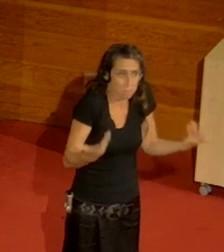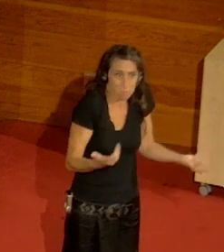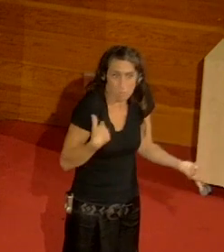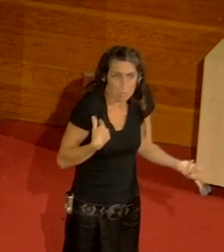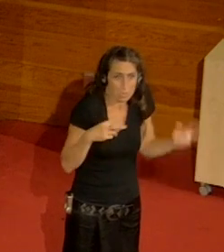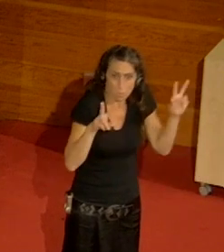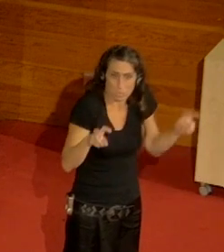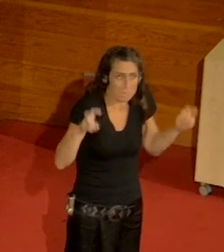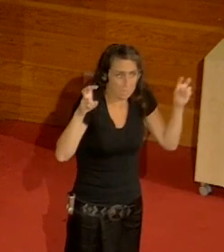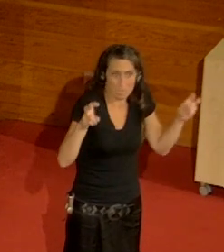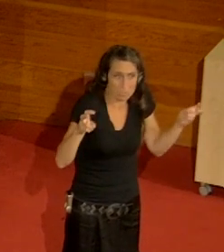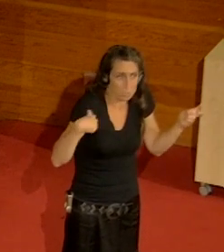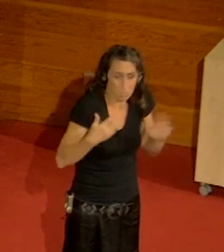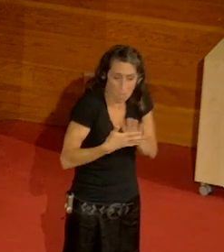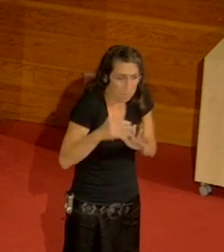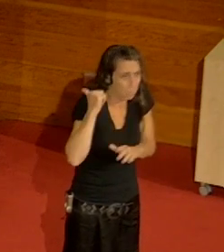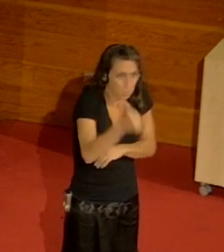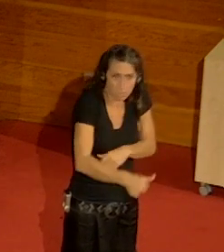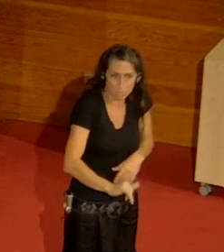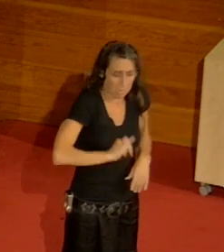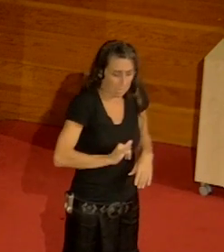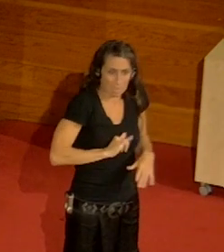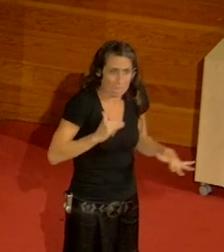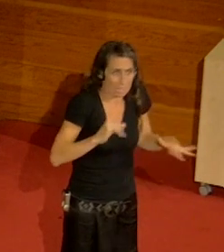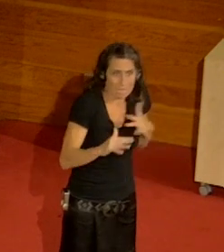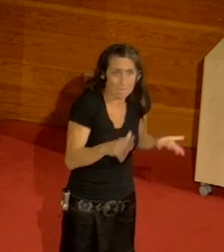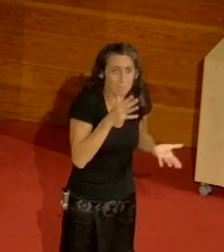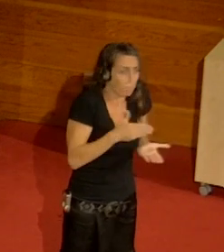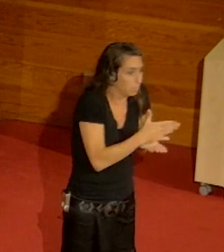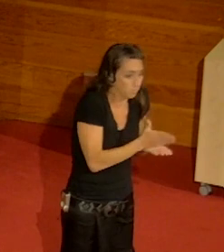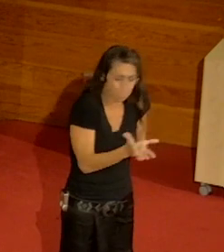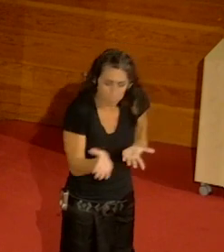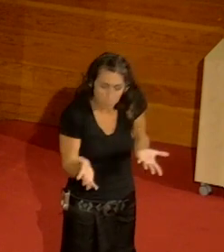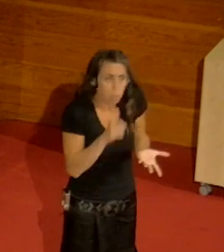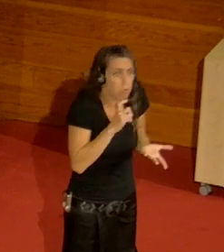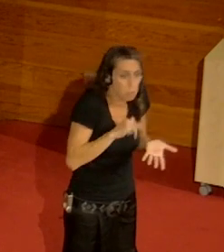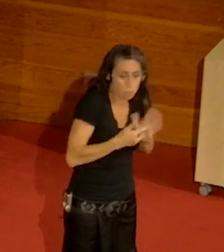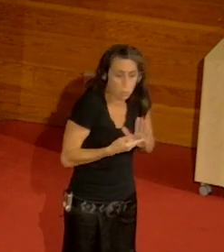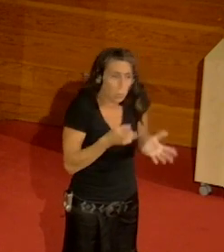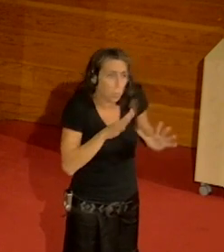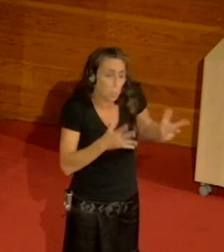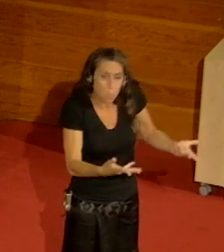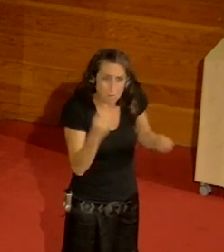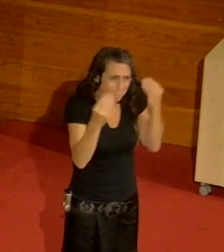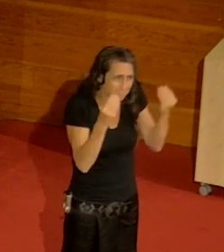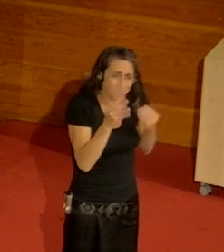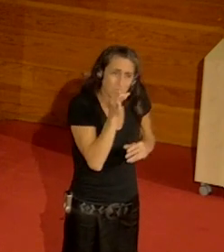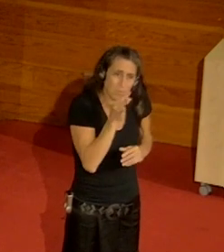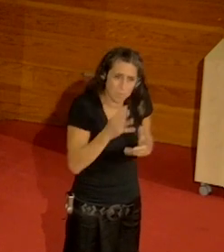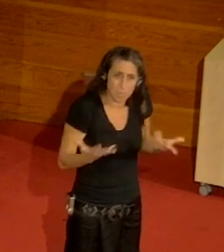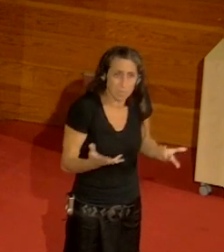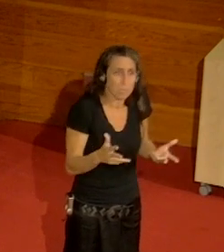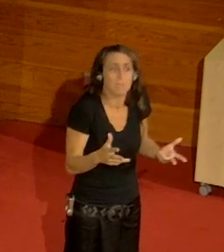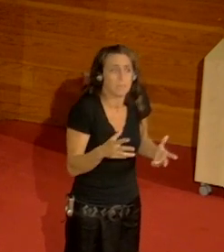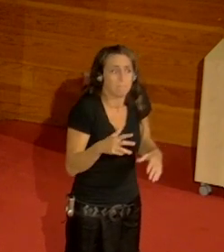identidad y el momento en el que tienen que decidir Hacia dónde quieren ir y el problema que tiene Israel es que por la fragmentación política los gobiernos